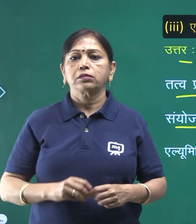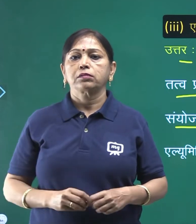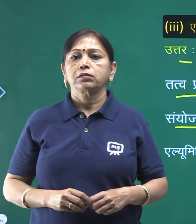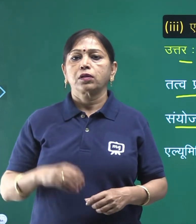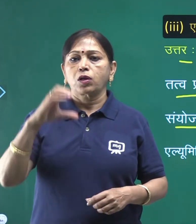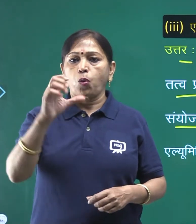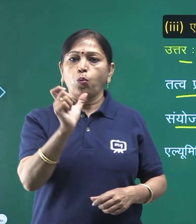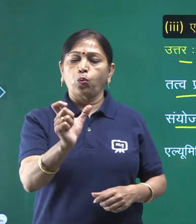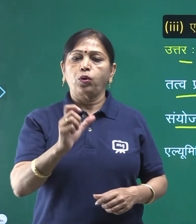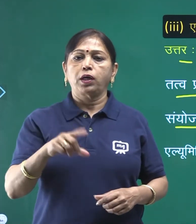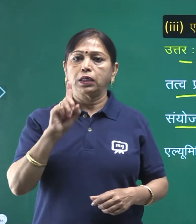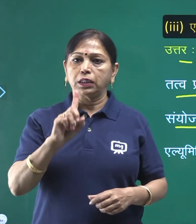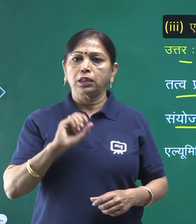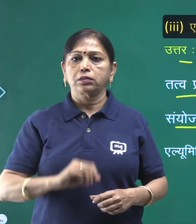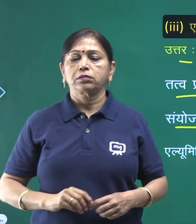क्लोराइड की 1।